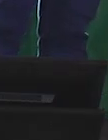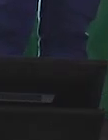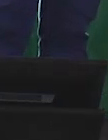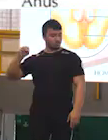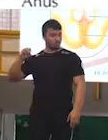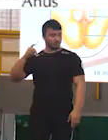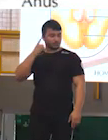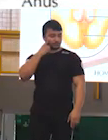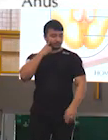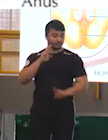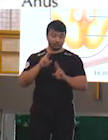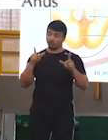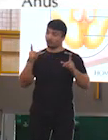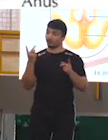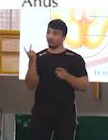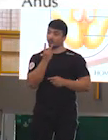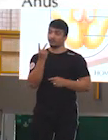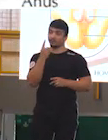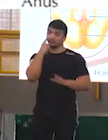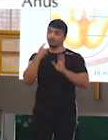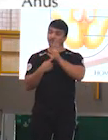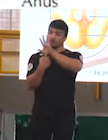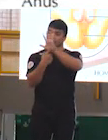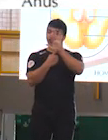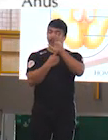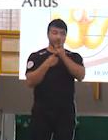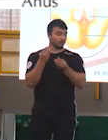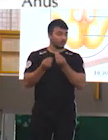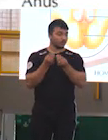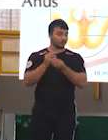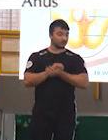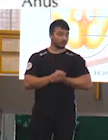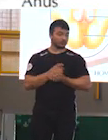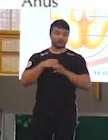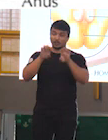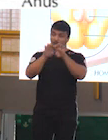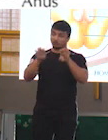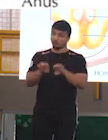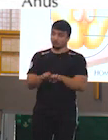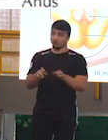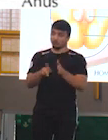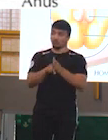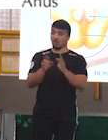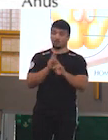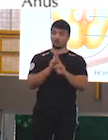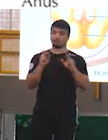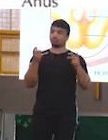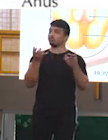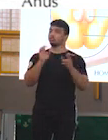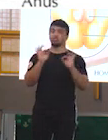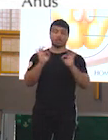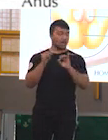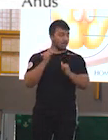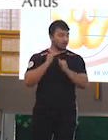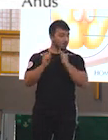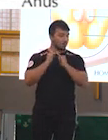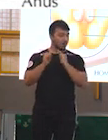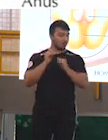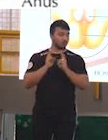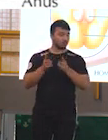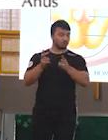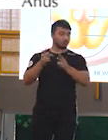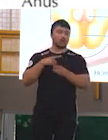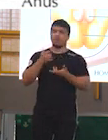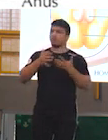ter, que você está observando aí na tela, existe na estrutura genital indiferenciada. Isso